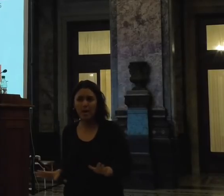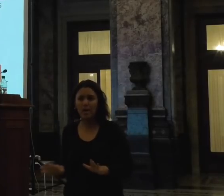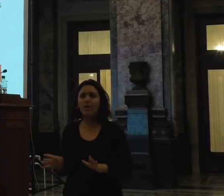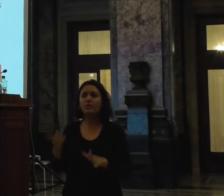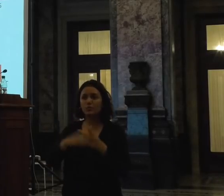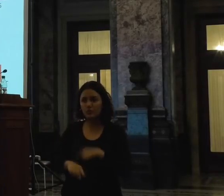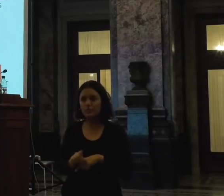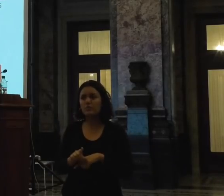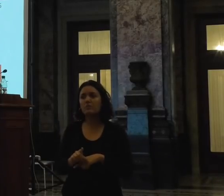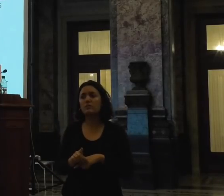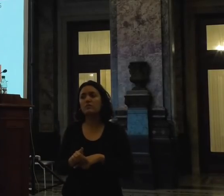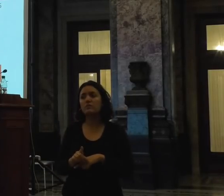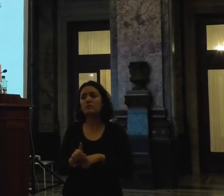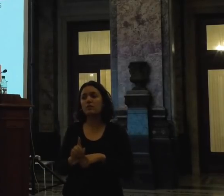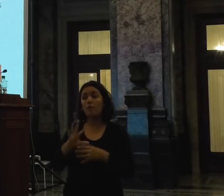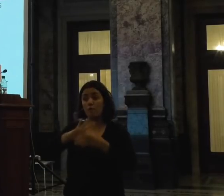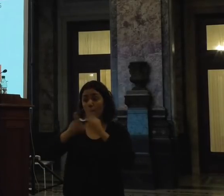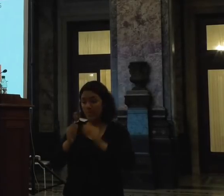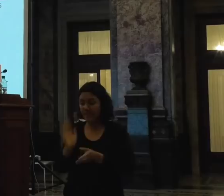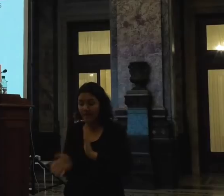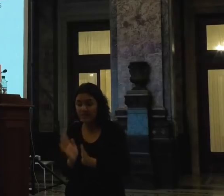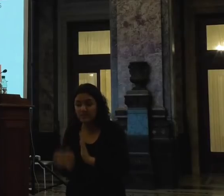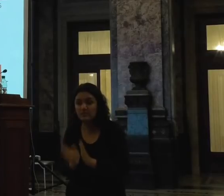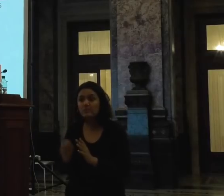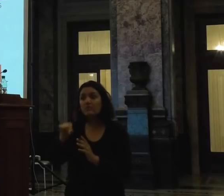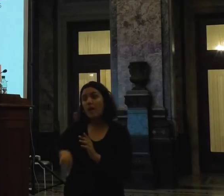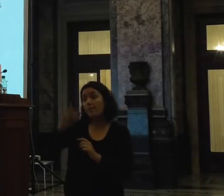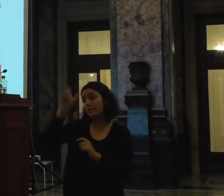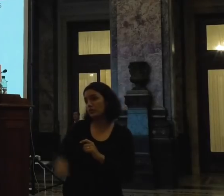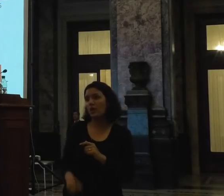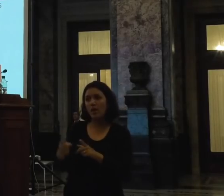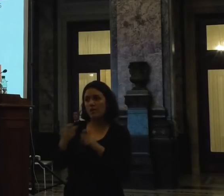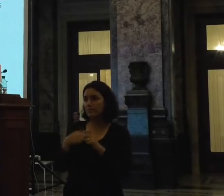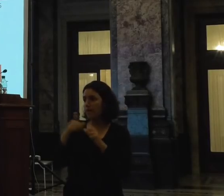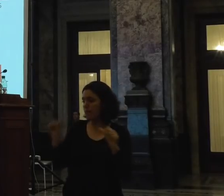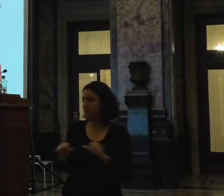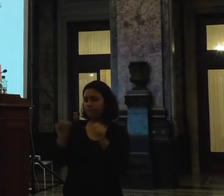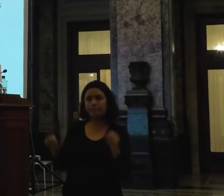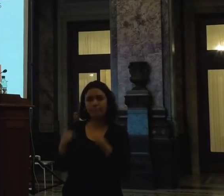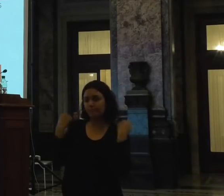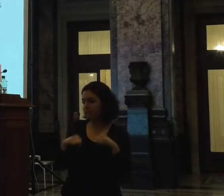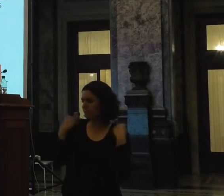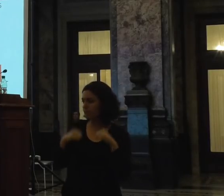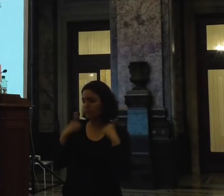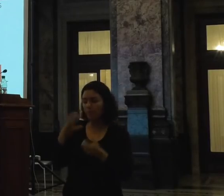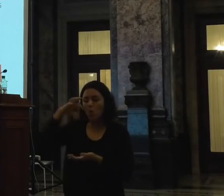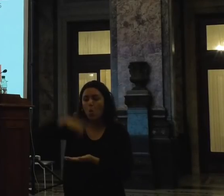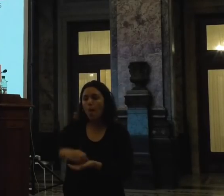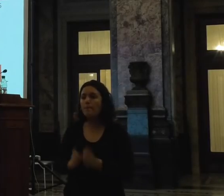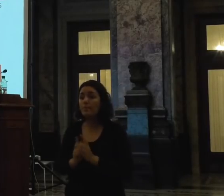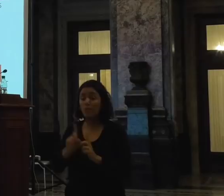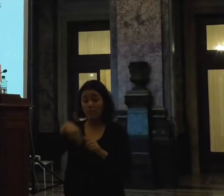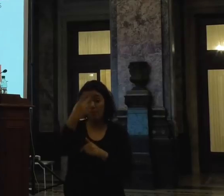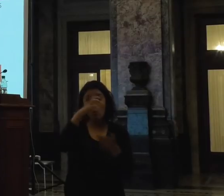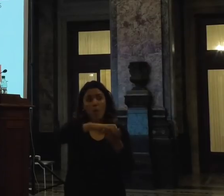metas de rehabilitación, eso quiere decir que una persona tendría que estar haciendo la tarea muchos días en una localidad, luego en